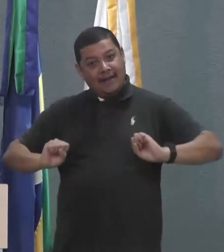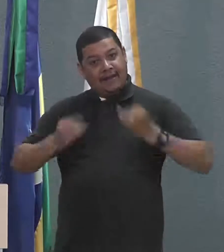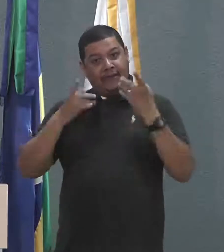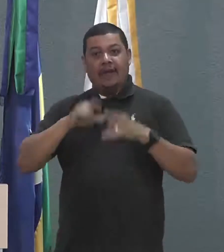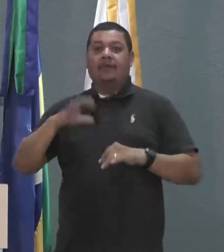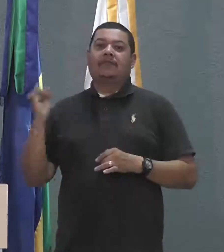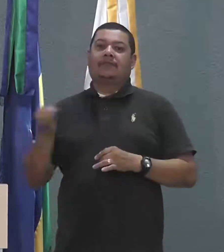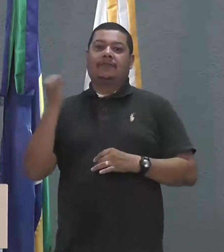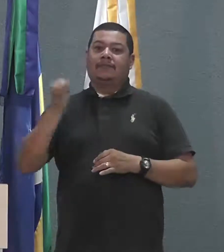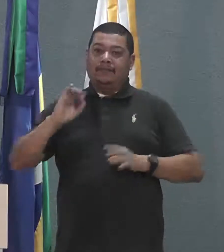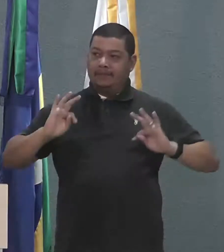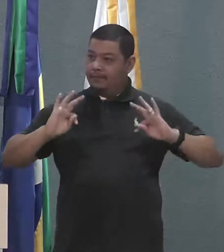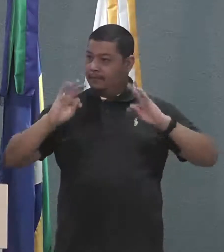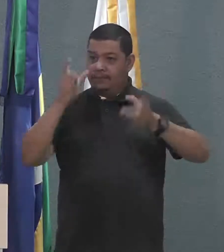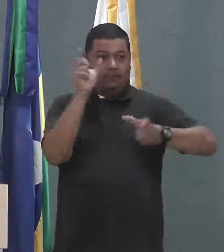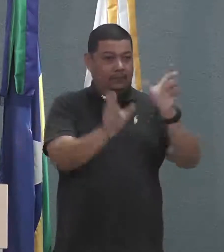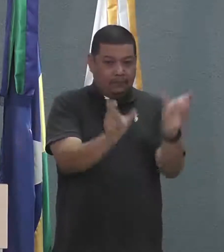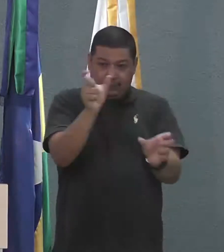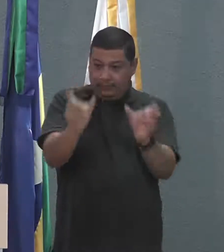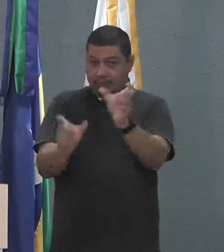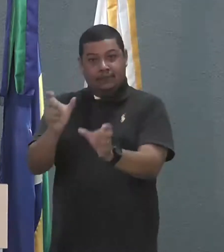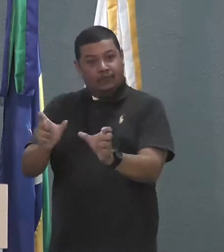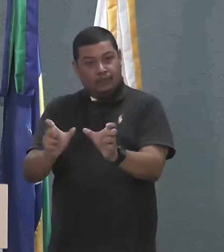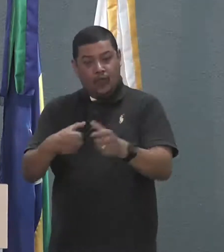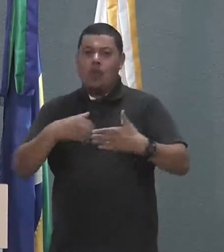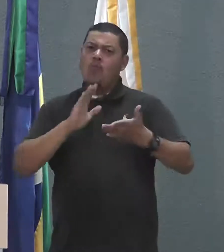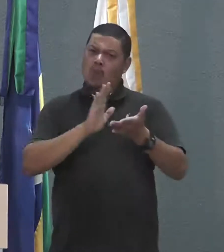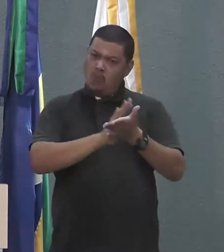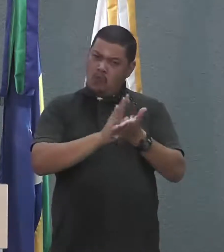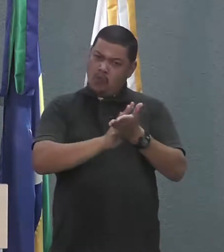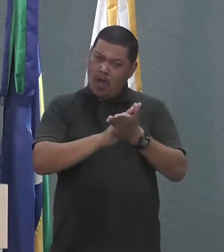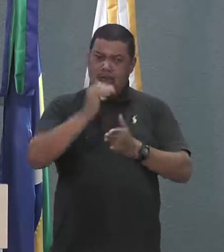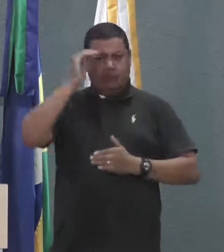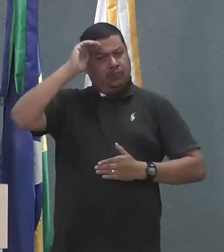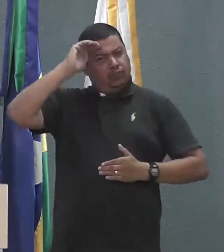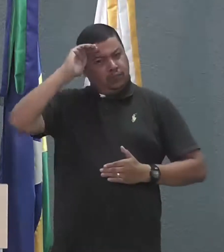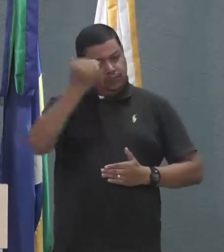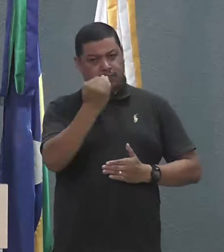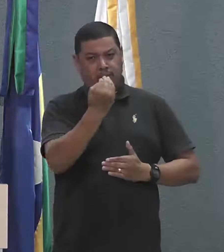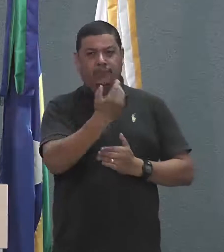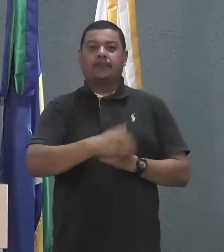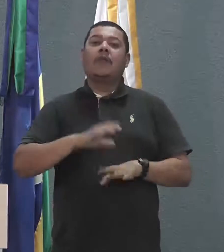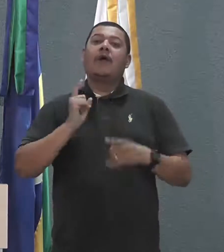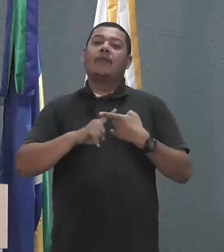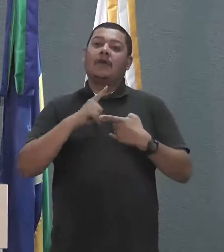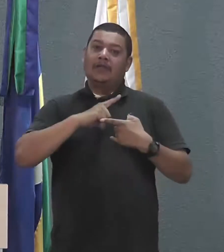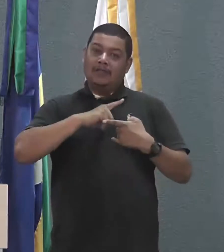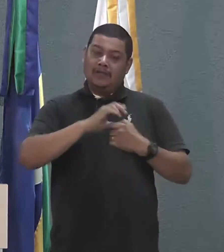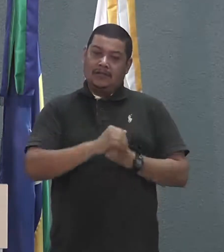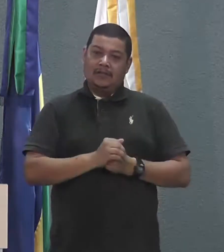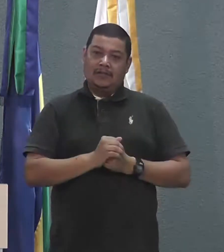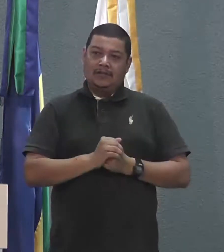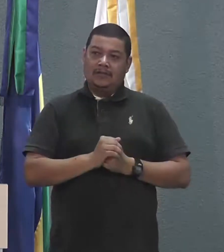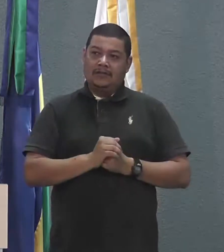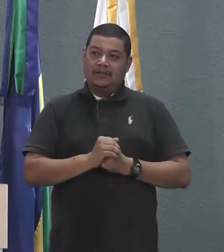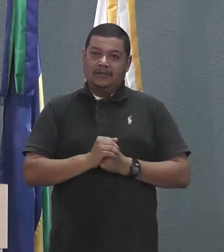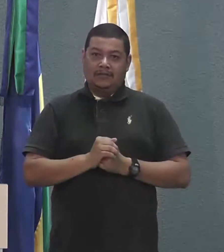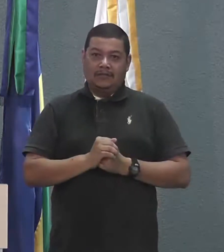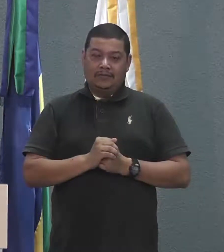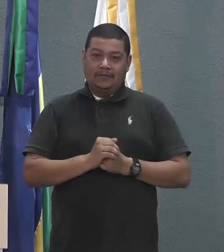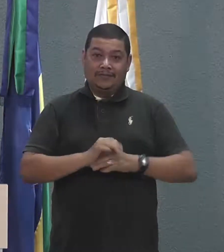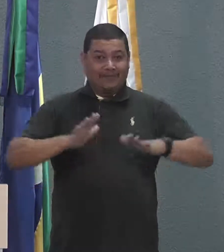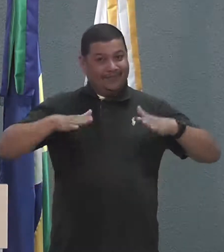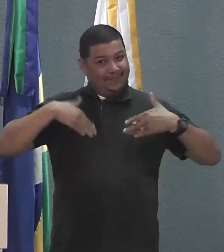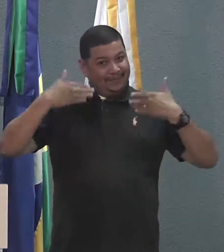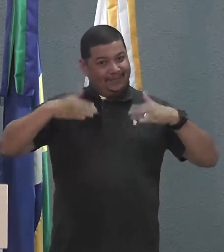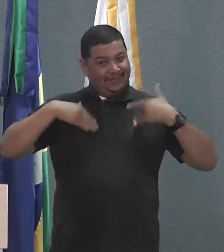para toda a população. Parabéns, prefeito Adailton, por trazer essa alegria